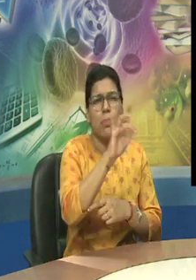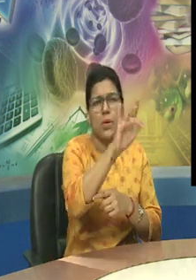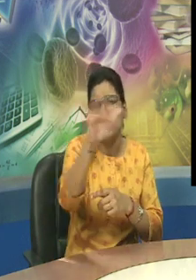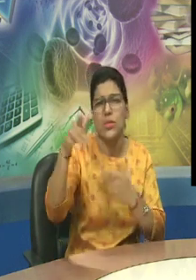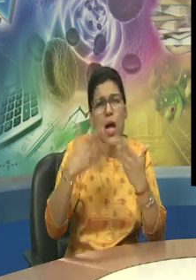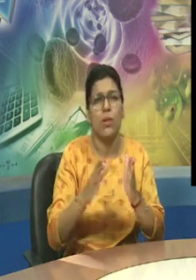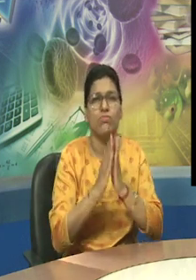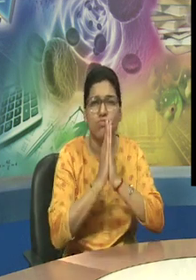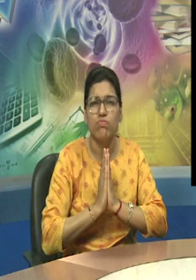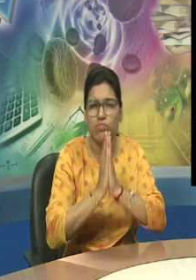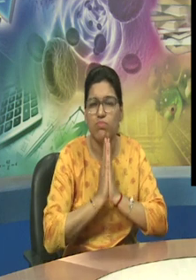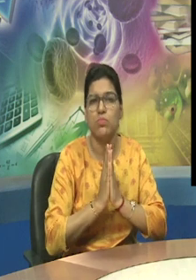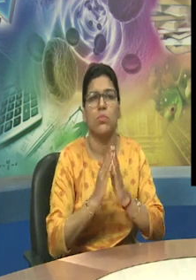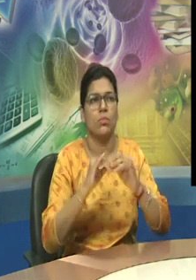निर्गुण भक्ति धारा